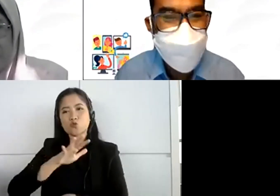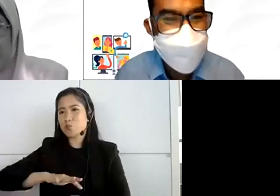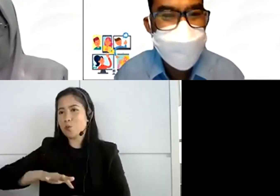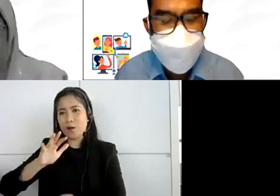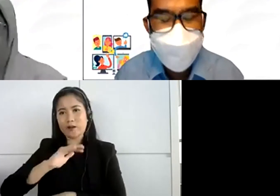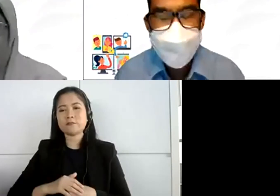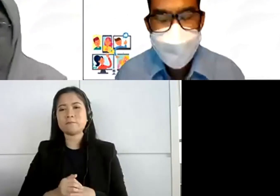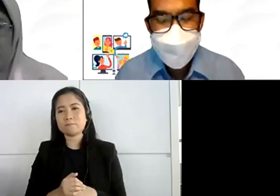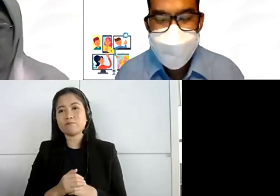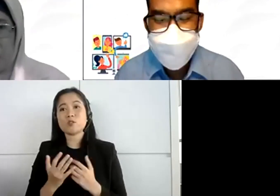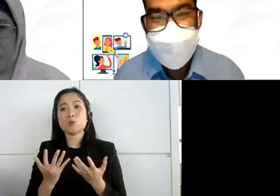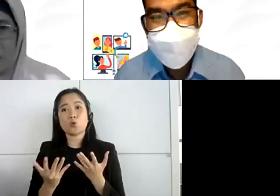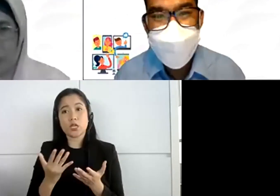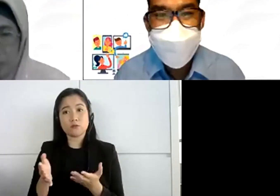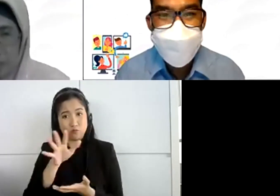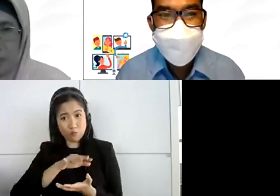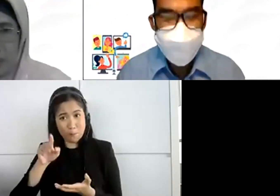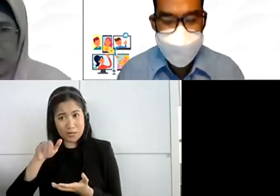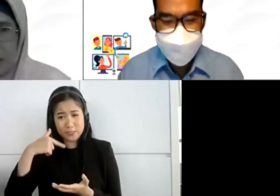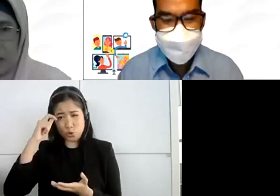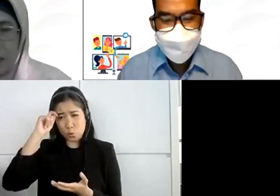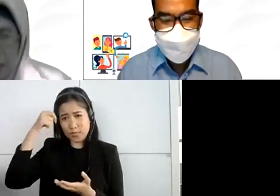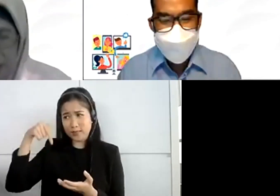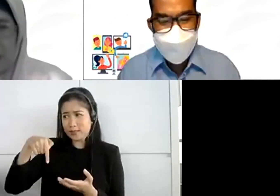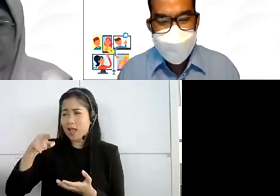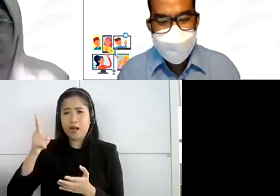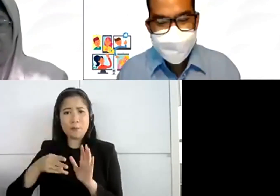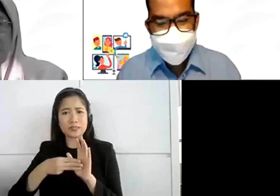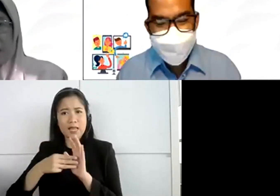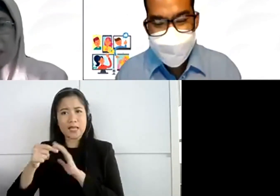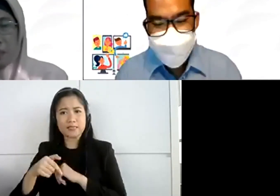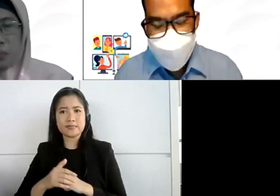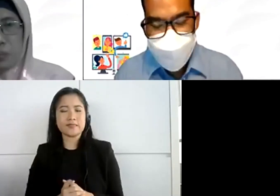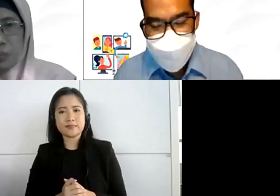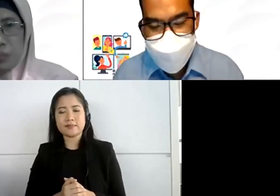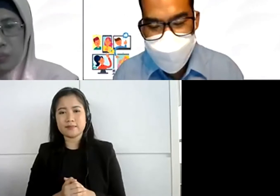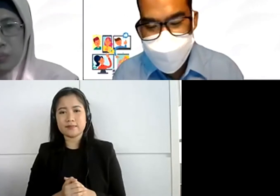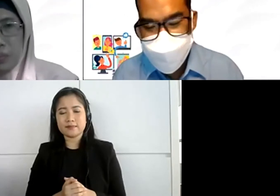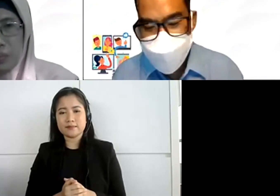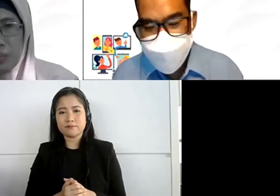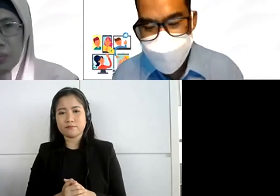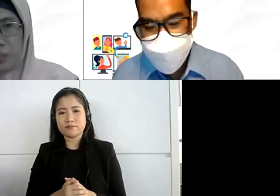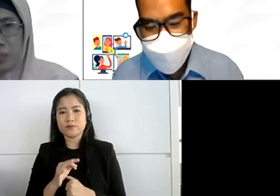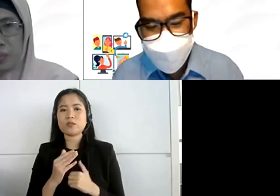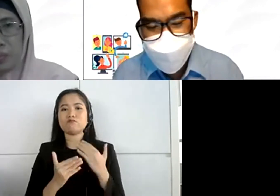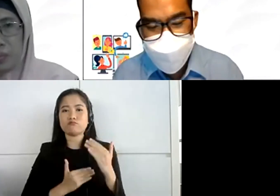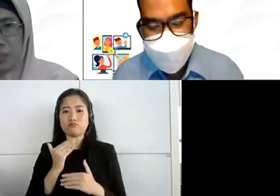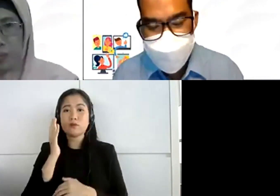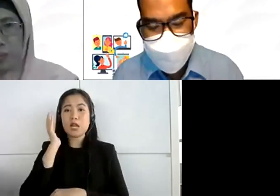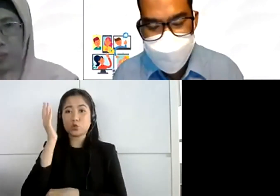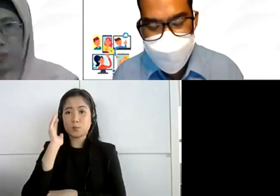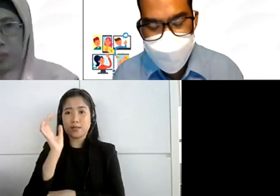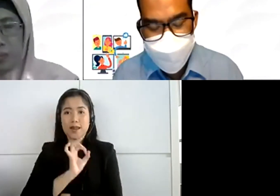yang mungkin masih kesulitan menghadapi isu ini. Oke, kita berlanjut ke narasumber